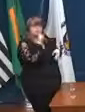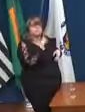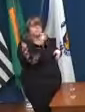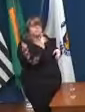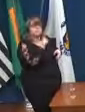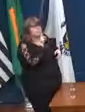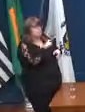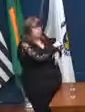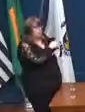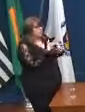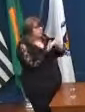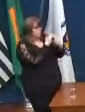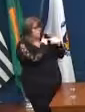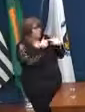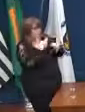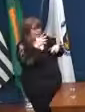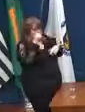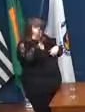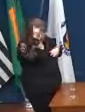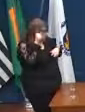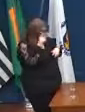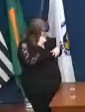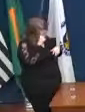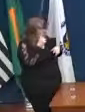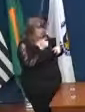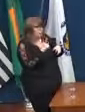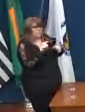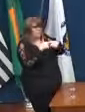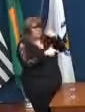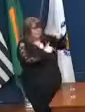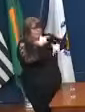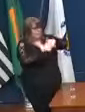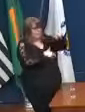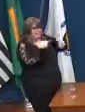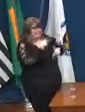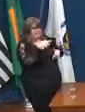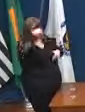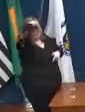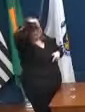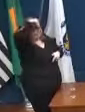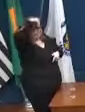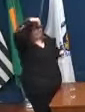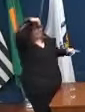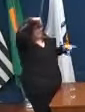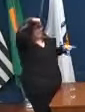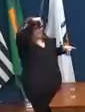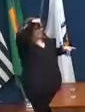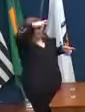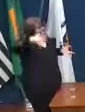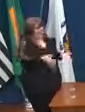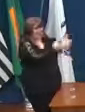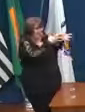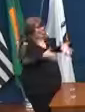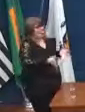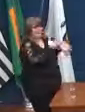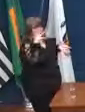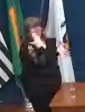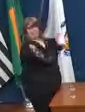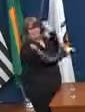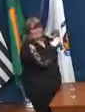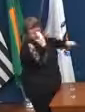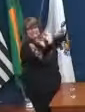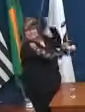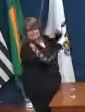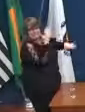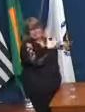nessa frente. A Letícia é a minha madrinha, ela que está colocando bastante essa causa,